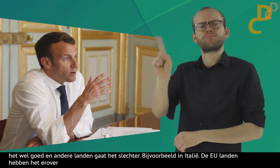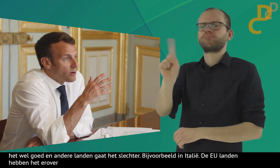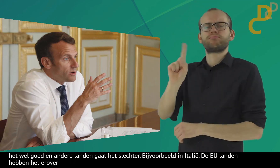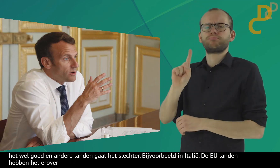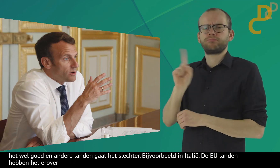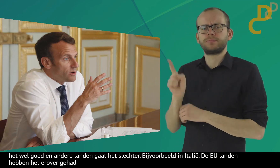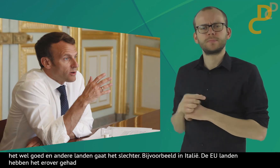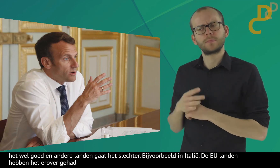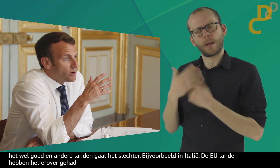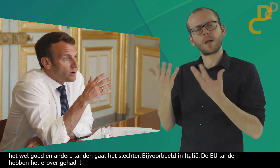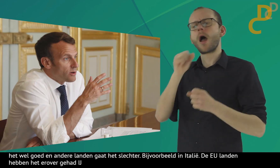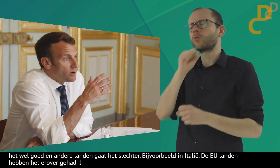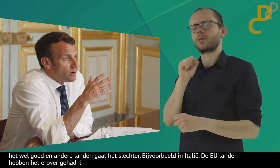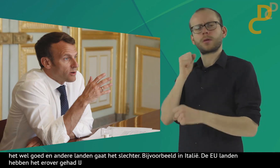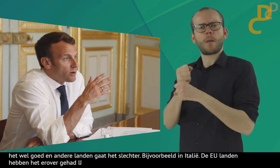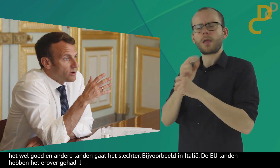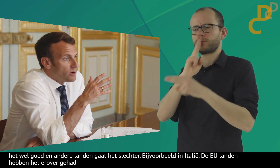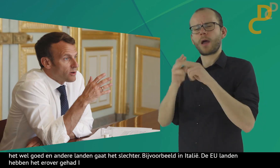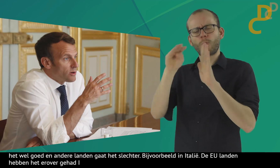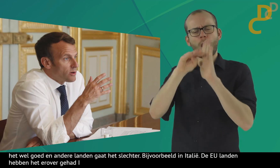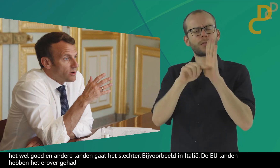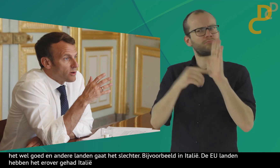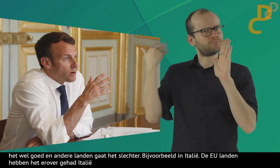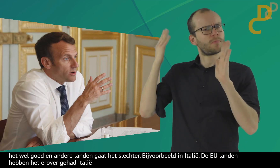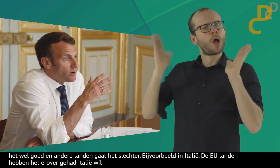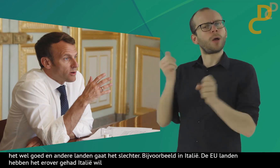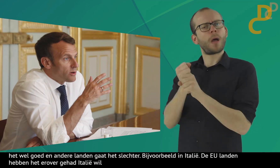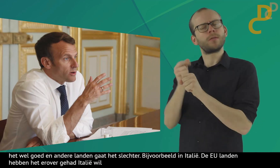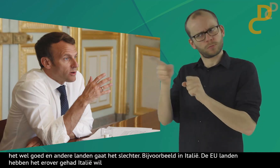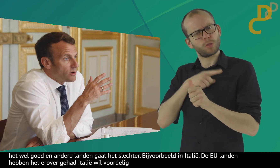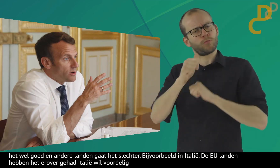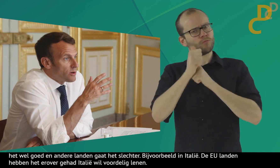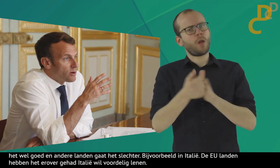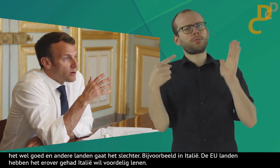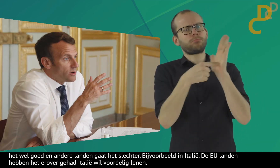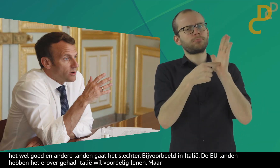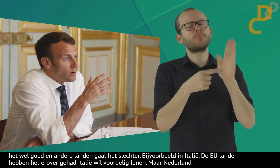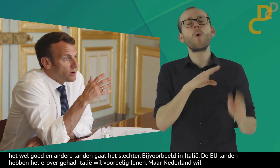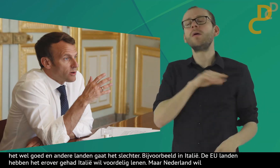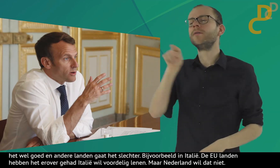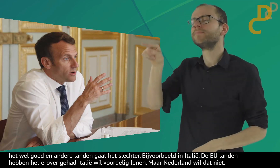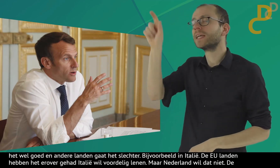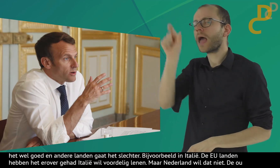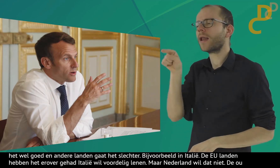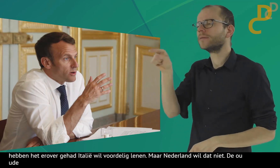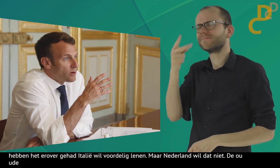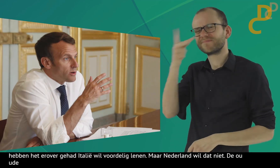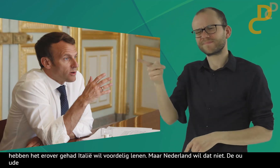lenen. Maar Nederland heeft gezegd dat dat willen we niet. De oude afspraken en voorwaarden die al zijn gemaakt, die gaan we gewoon volgen.